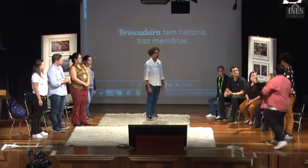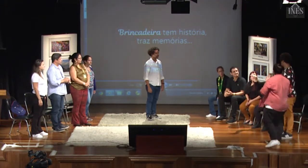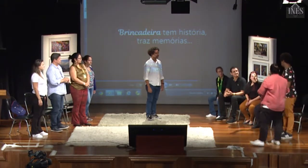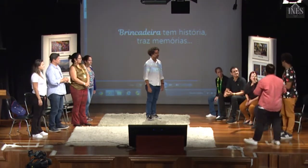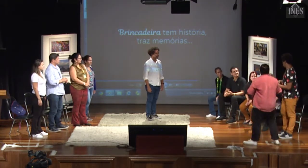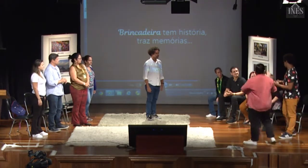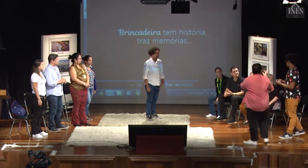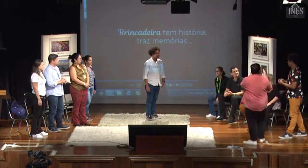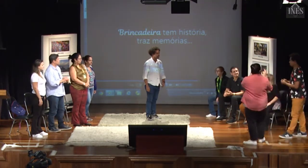então.